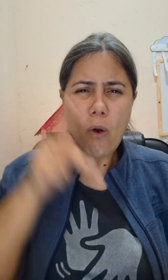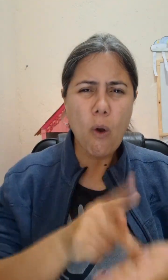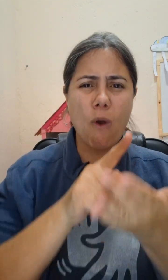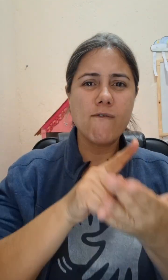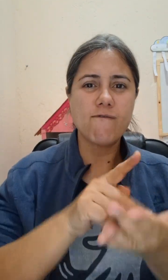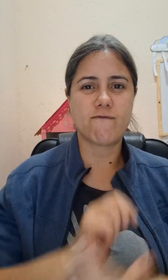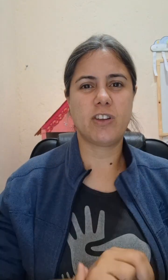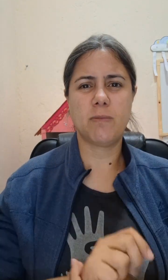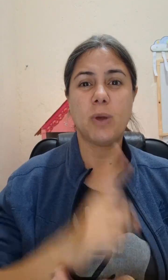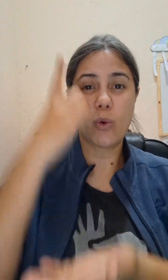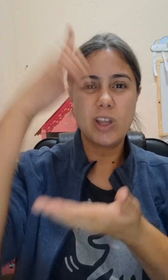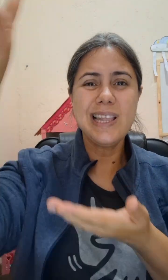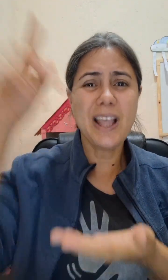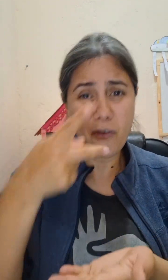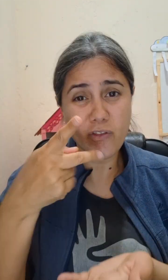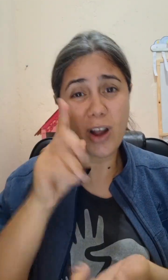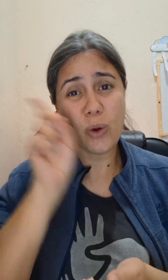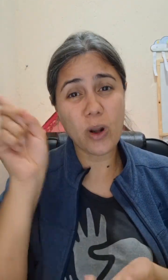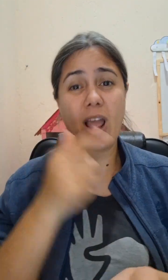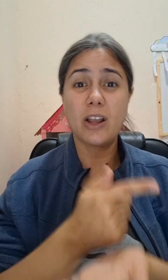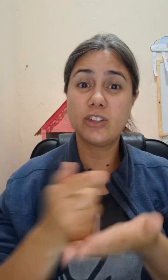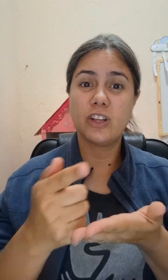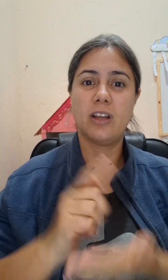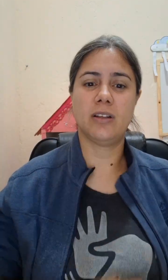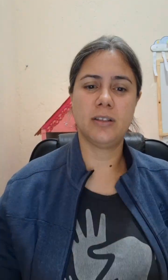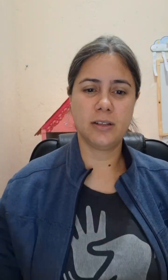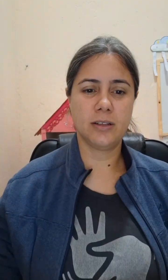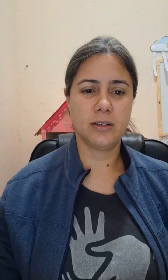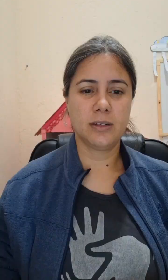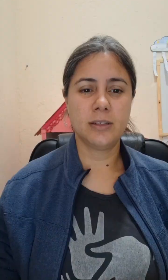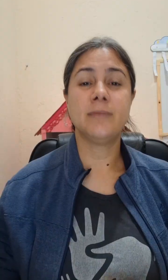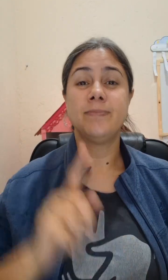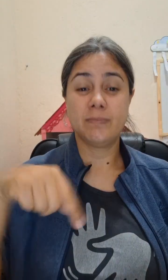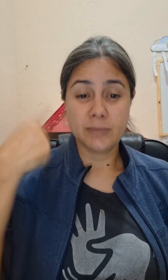Efésios, capítulo 5, versículo 31, Paulo ensina.